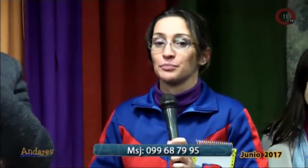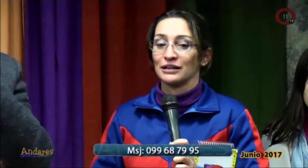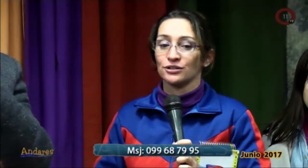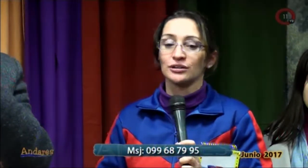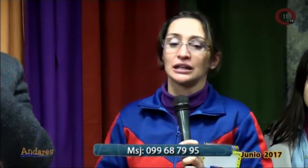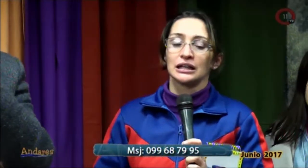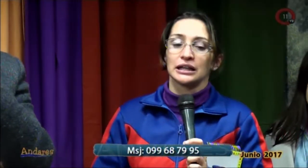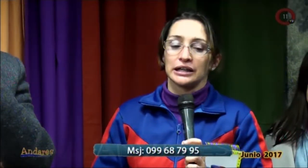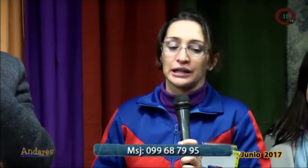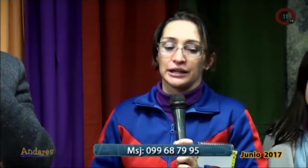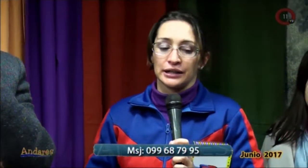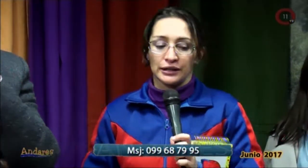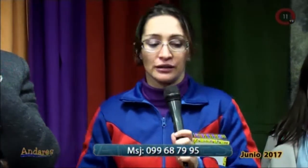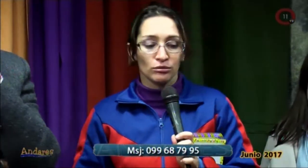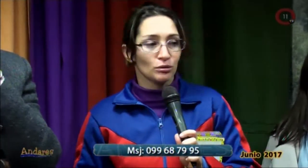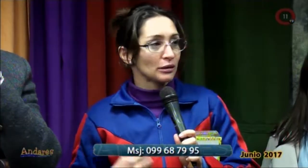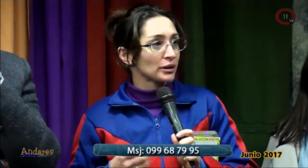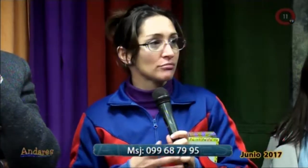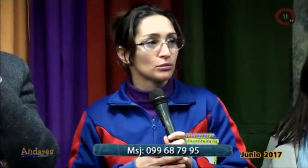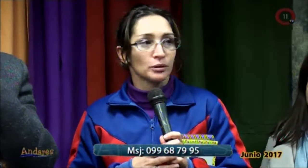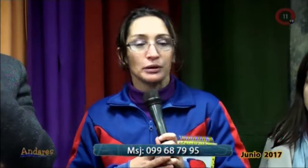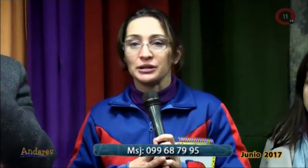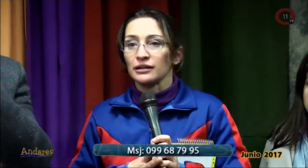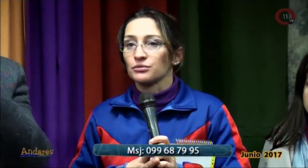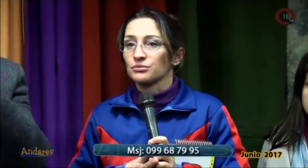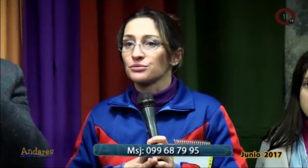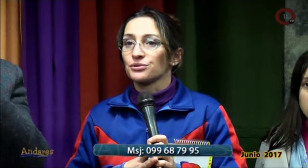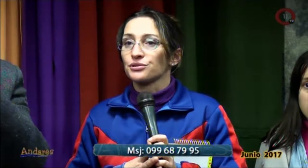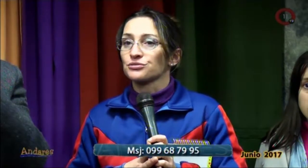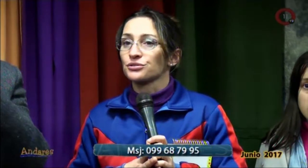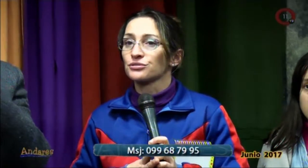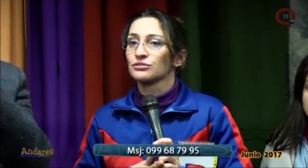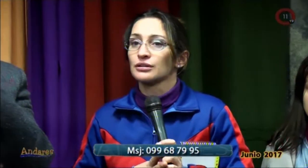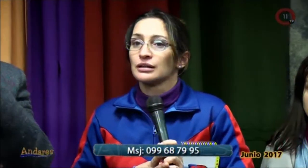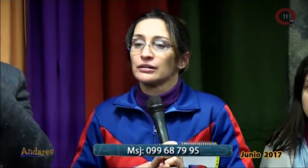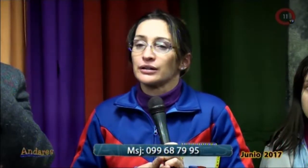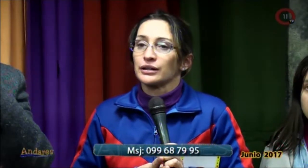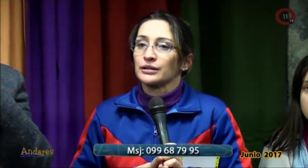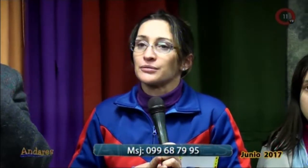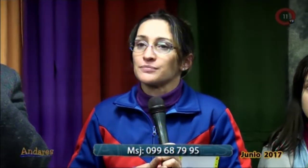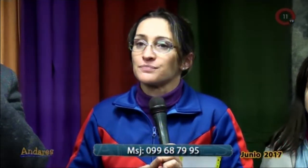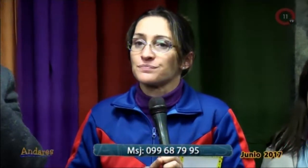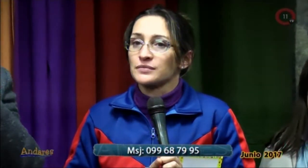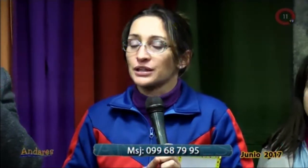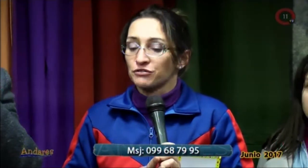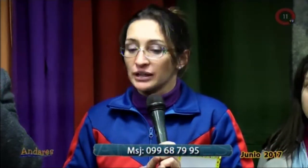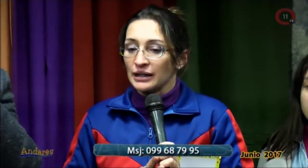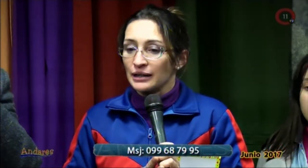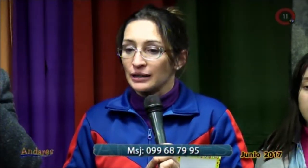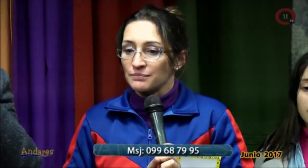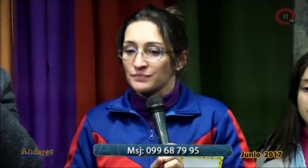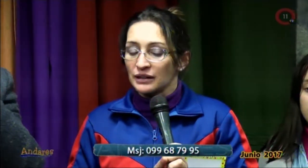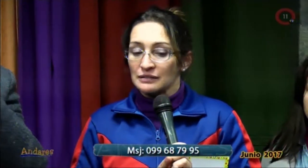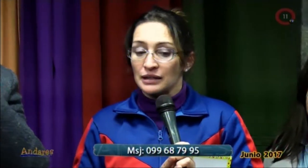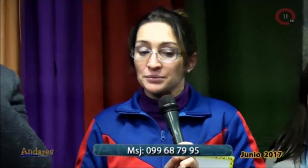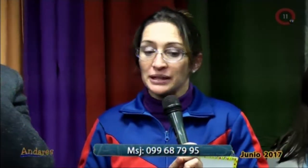ministerio de Pando Hubo también un problemita con uno de los sordos Que fue a